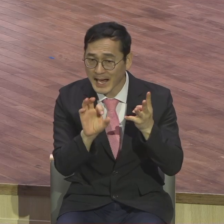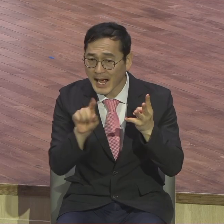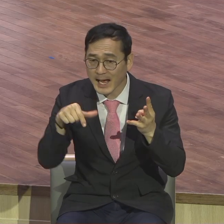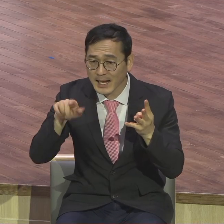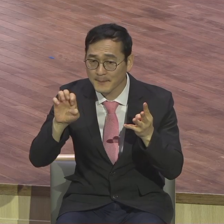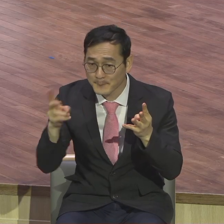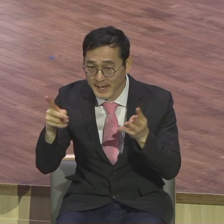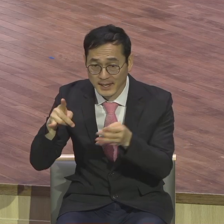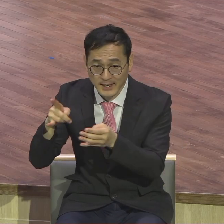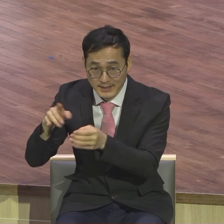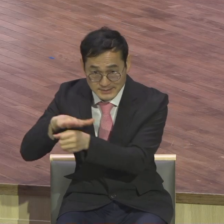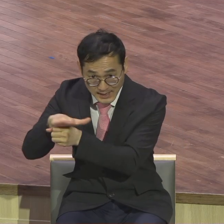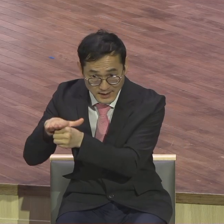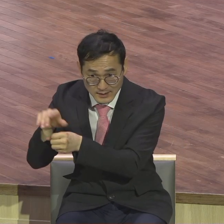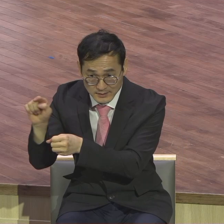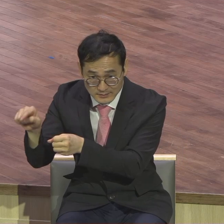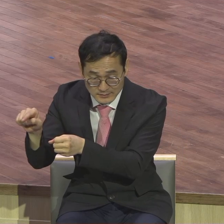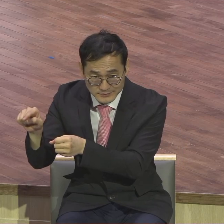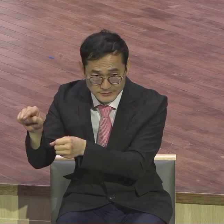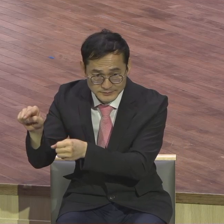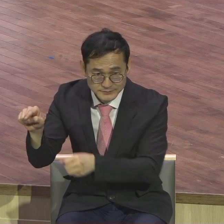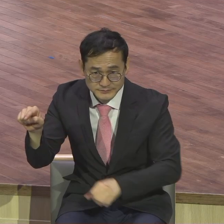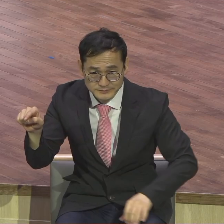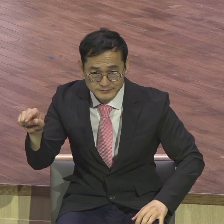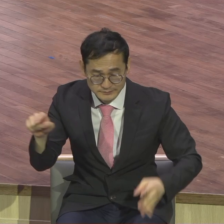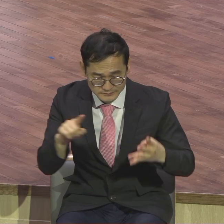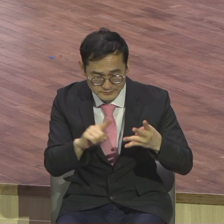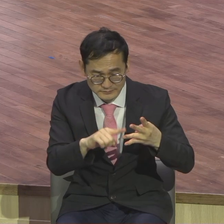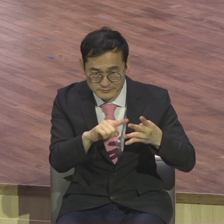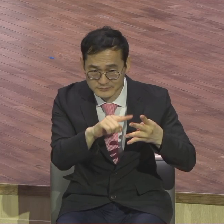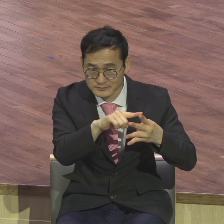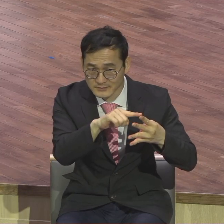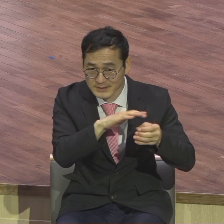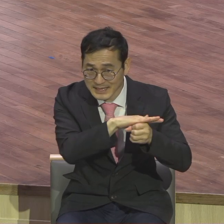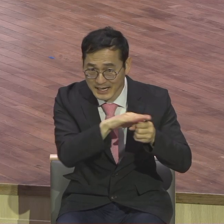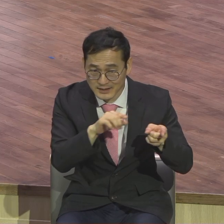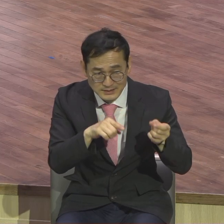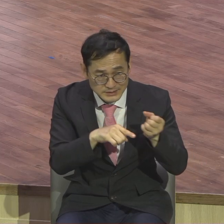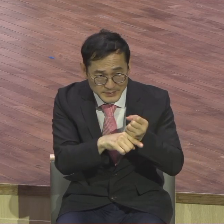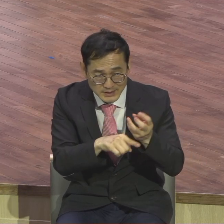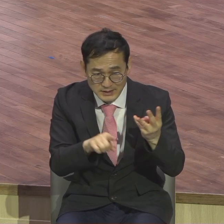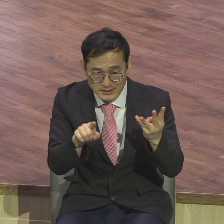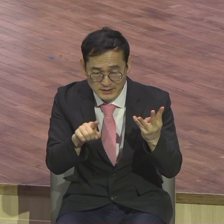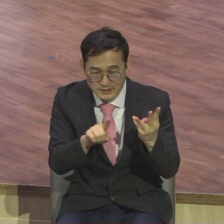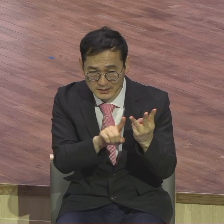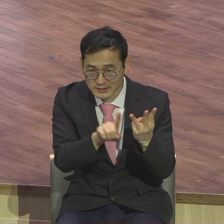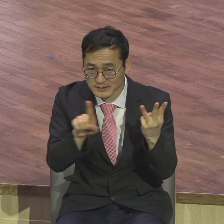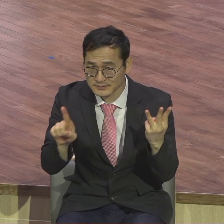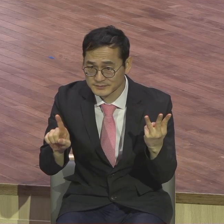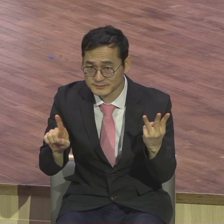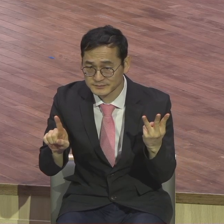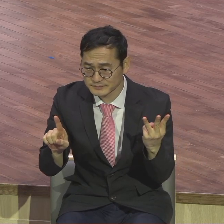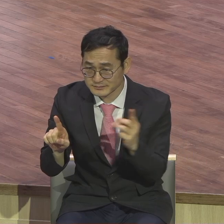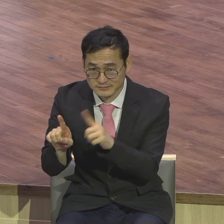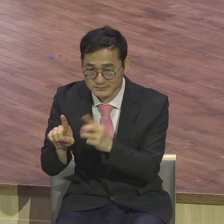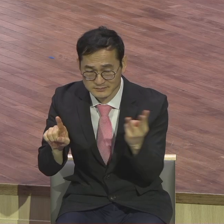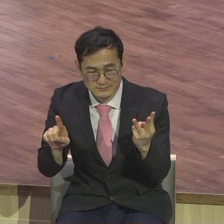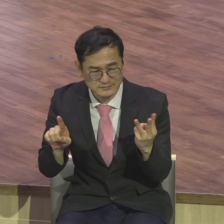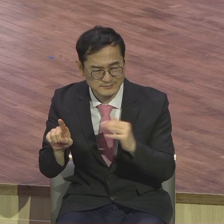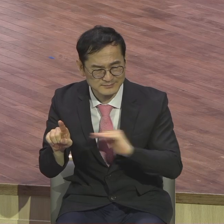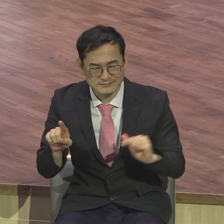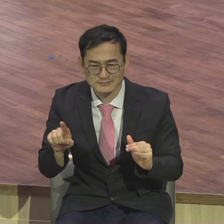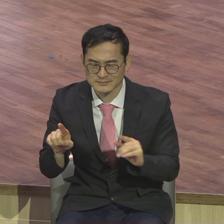사람과의 개념이 뭐요? 아가페 사랑은 차원이